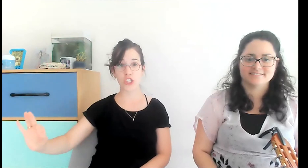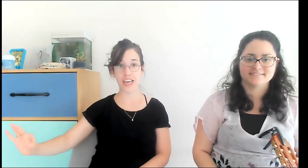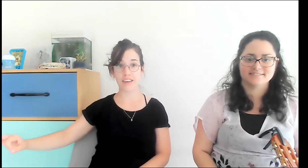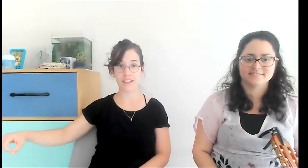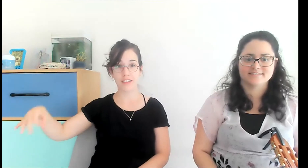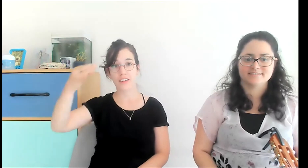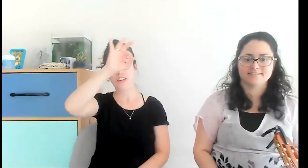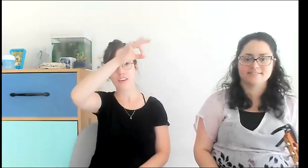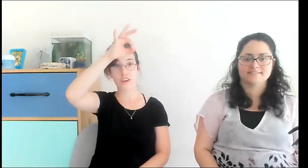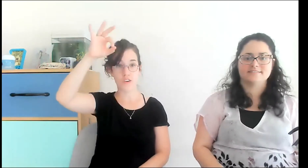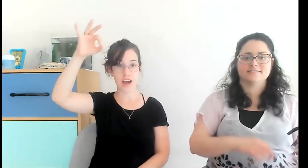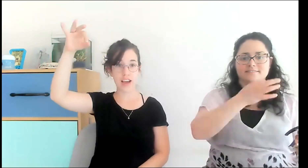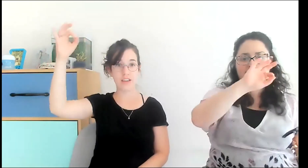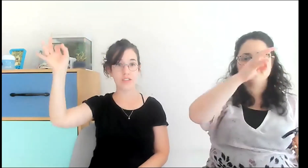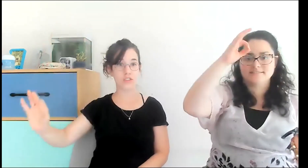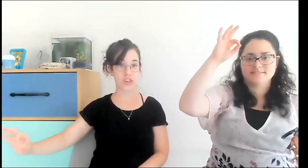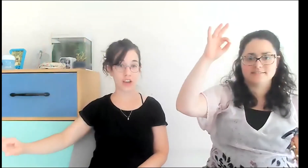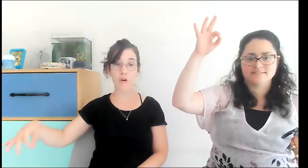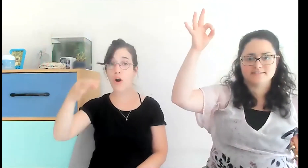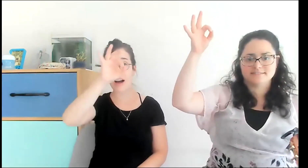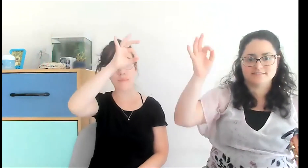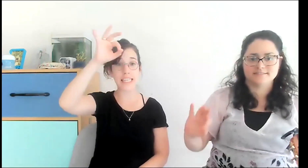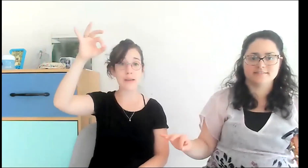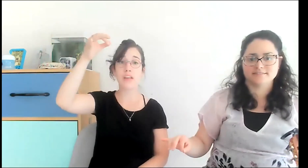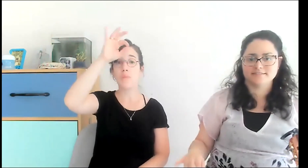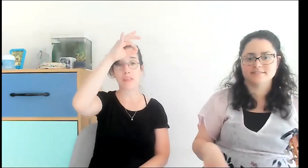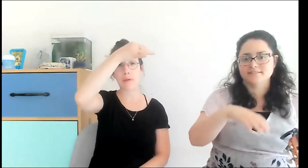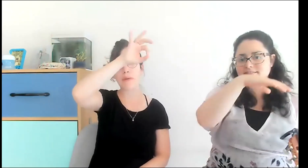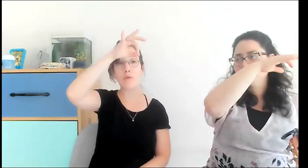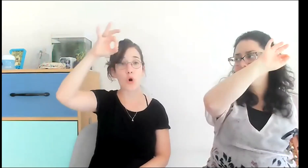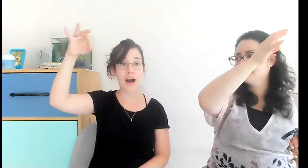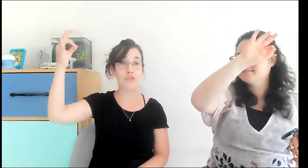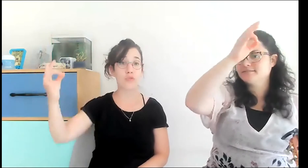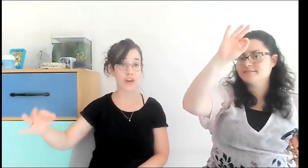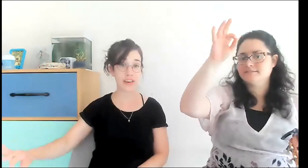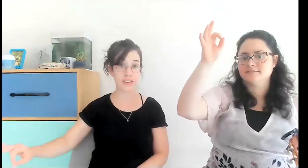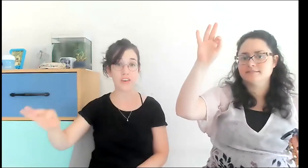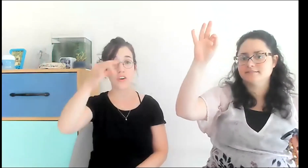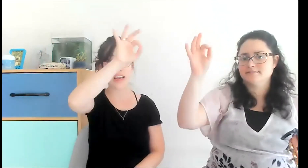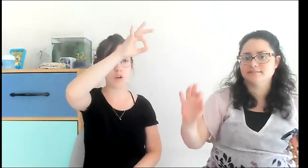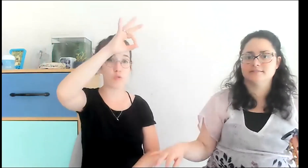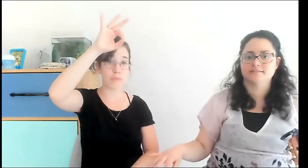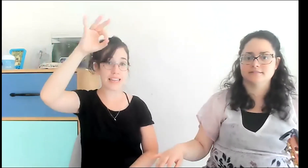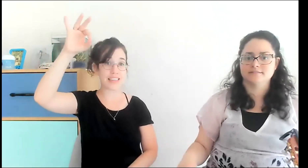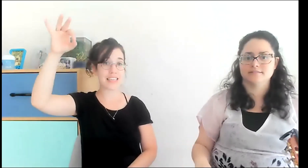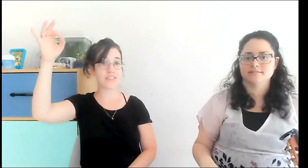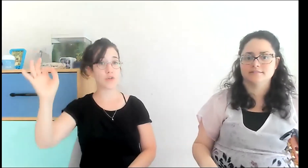נושר. אוקיי? נושר. כמו כוכב בעצם, מסמנים גם כוכב נופל. אוקיי? כי הוא מנצנץ והוא